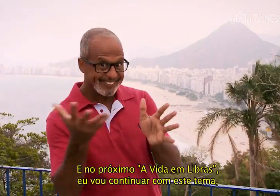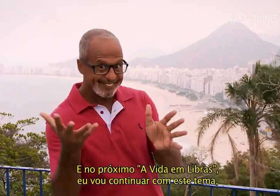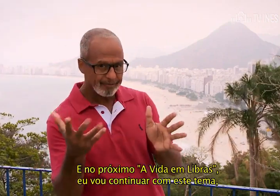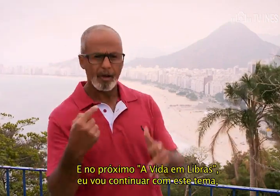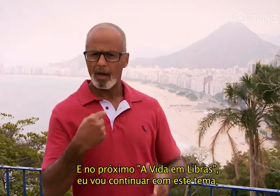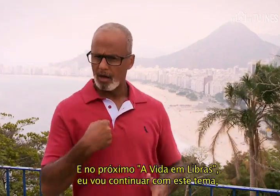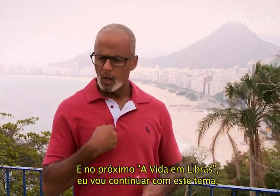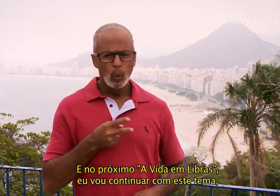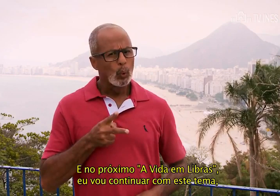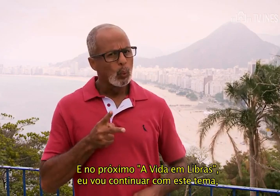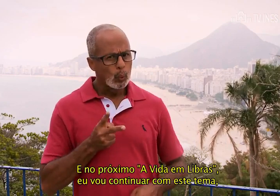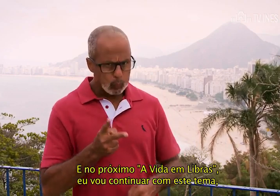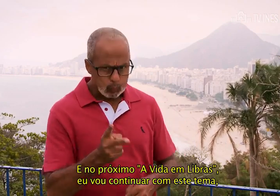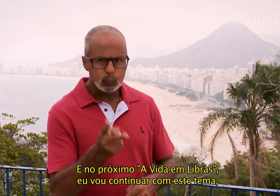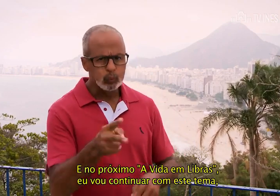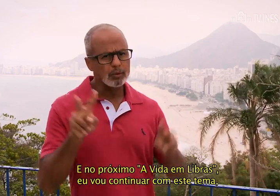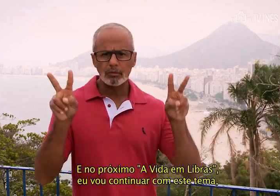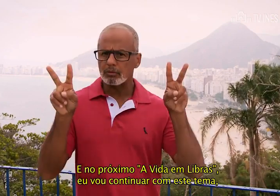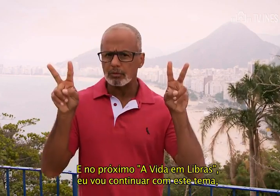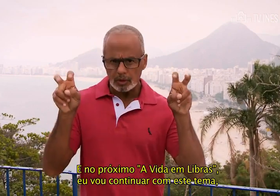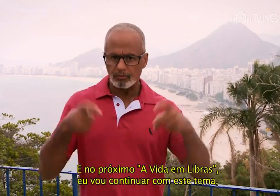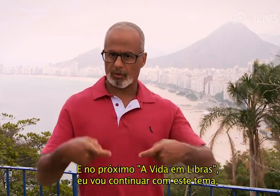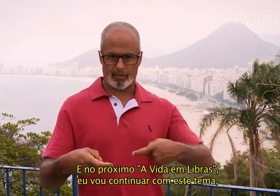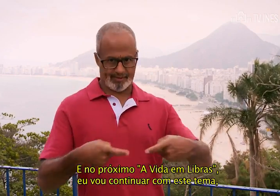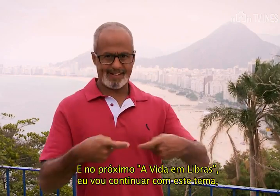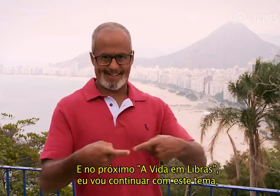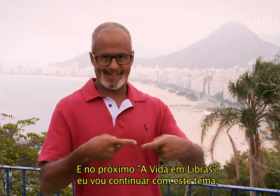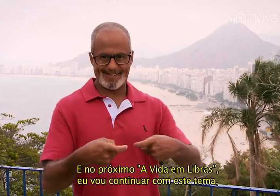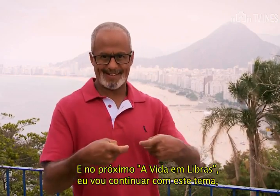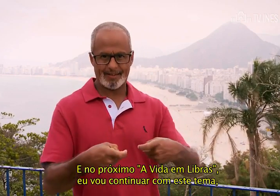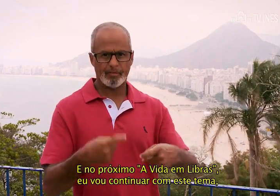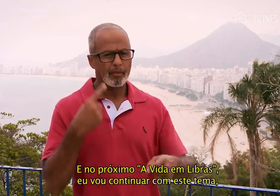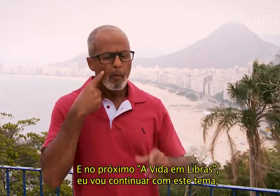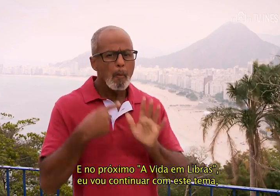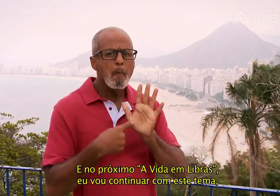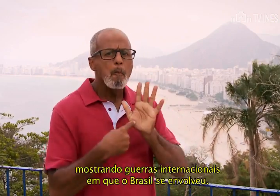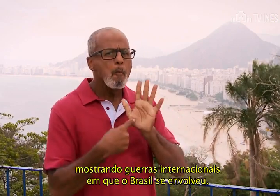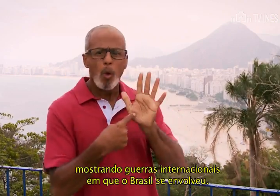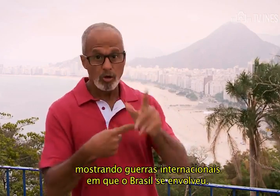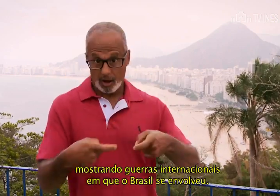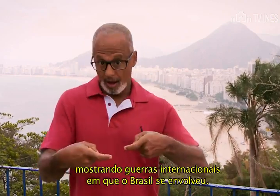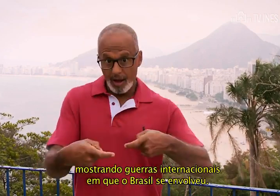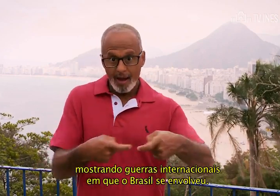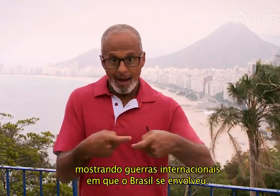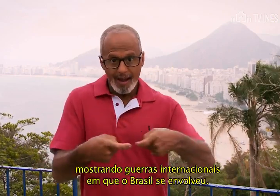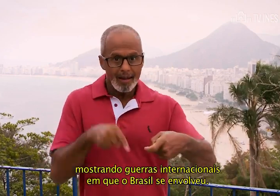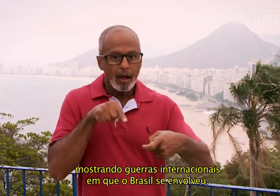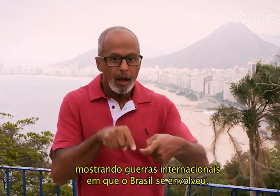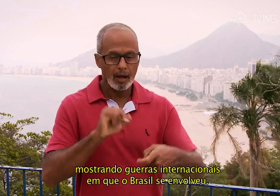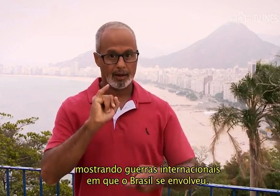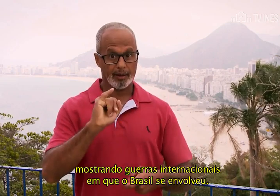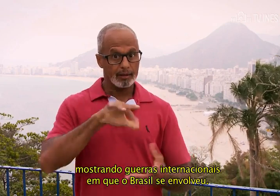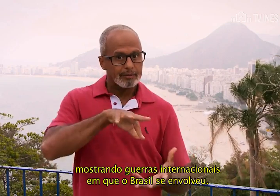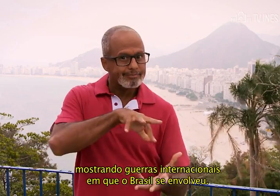E no próximo A Vida em Libras, eu vou continuar com este tema, mostrando guerras